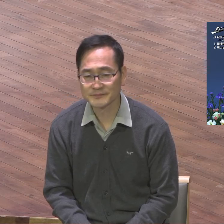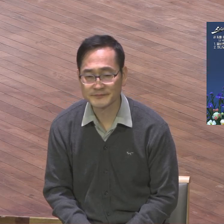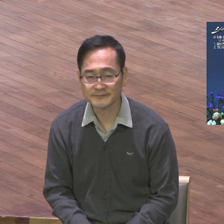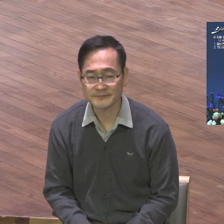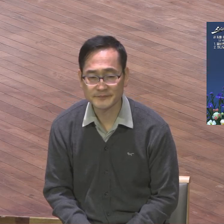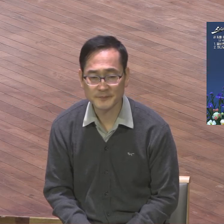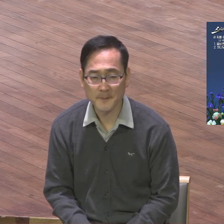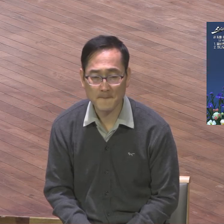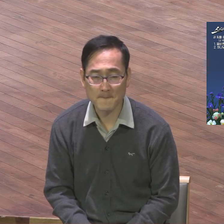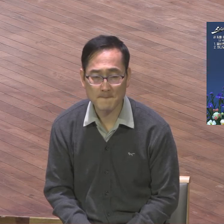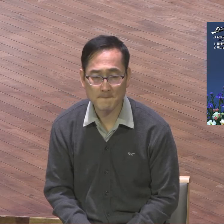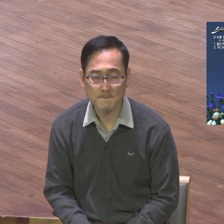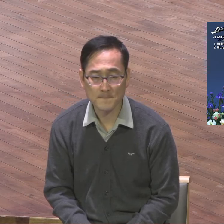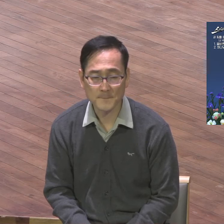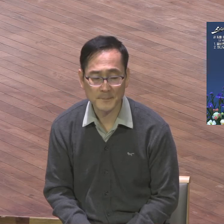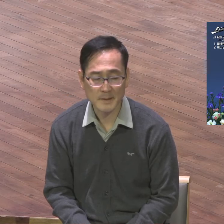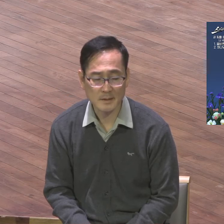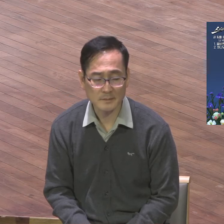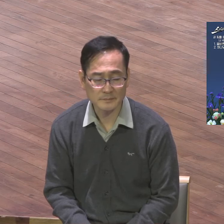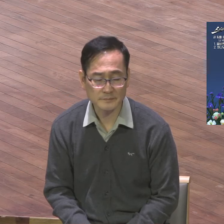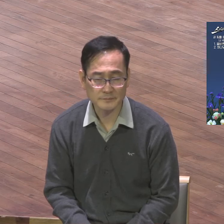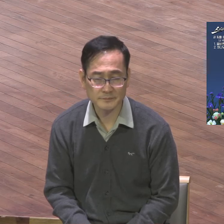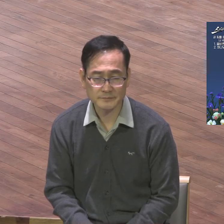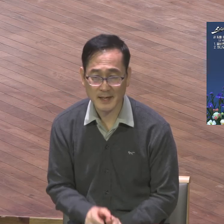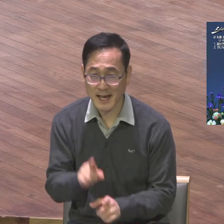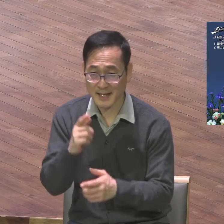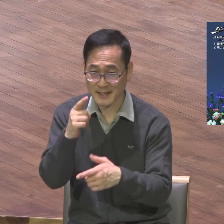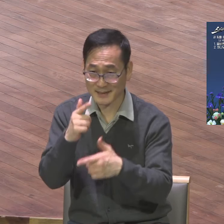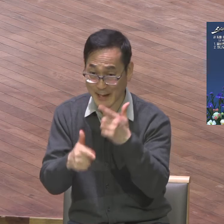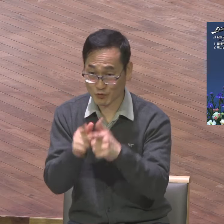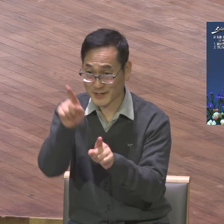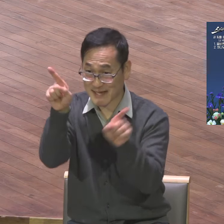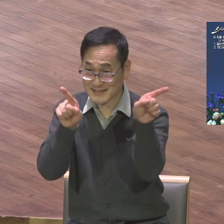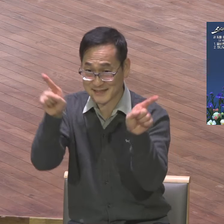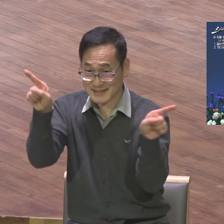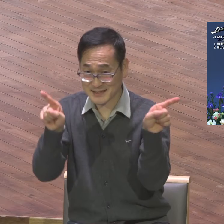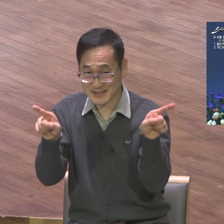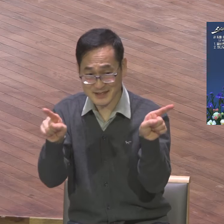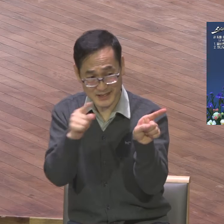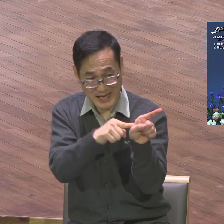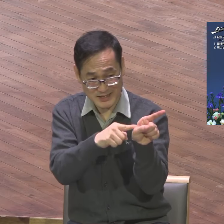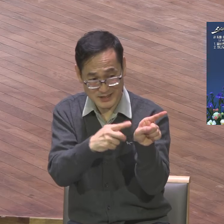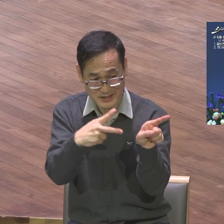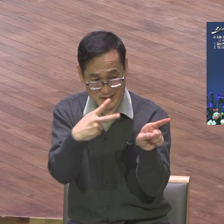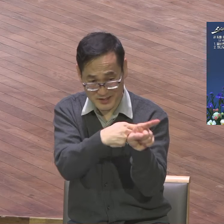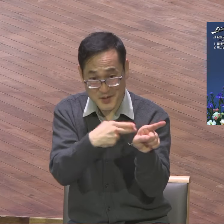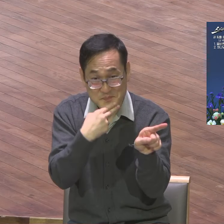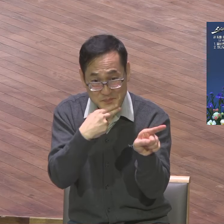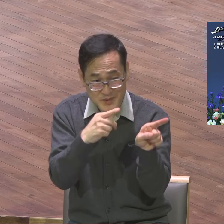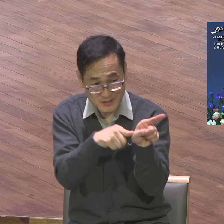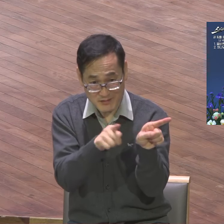이 어떤 의미로 볼 때 이 가지가 뭐 나무에 붙어만 있으면 열매를 맺듯이